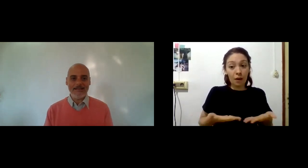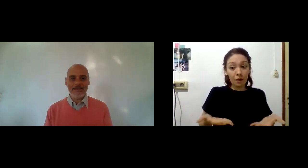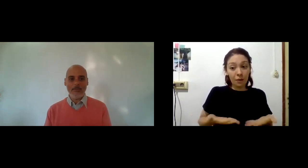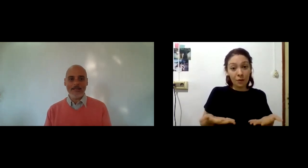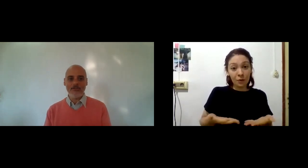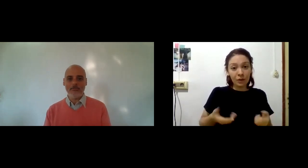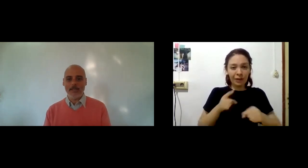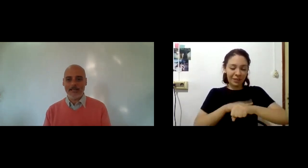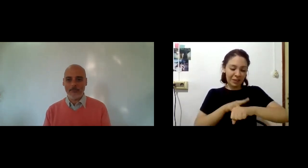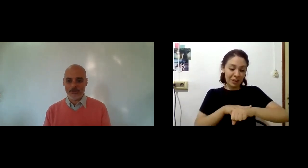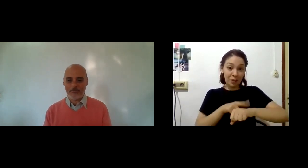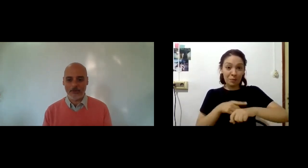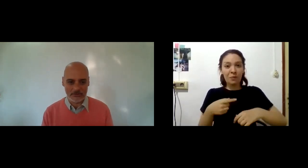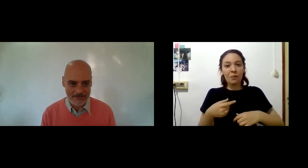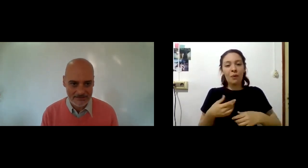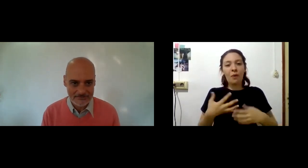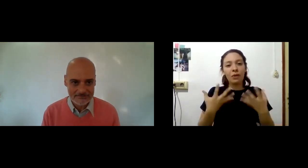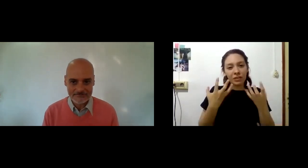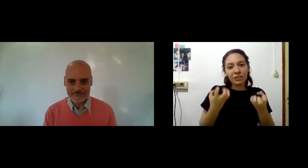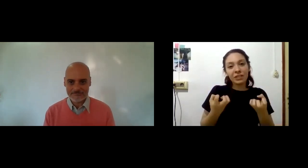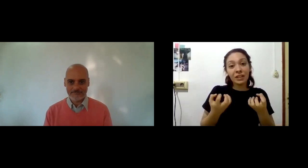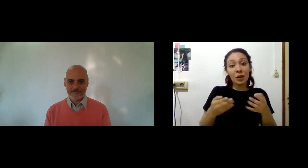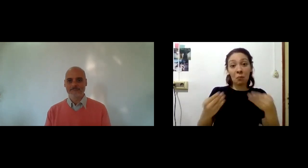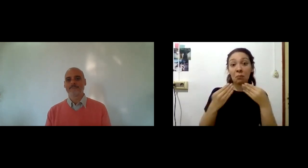gustaría dejar este espacio para responder preguntas.